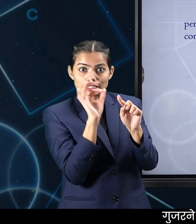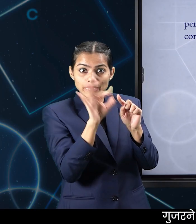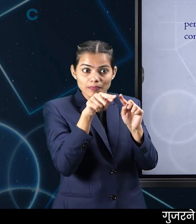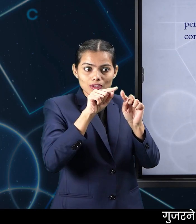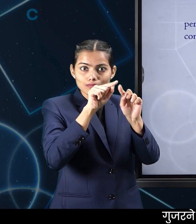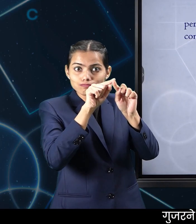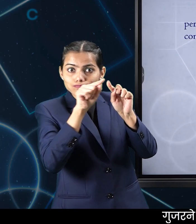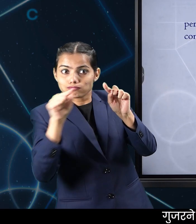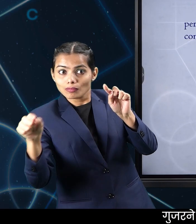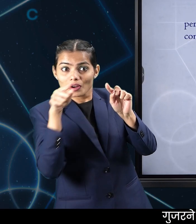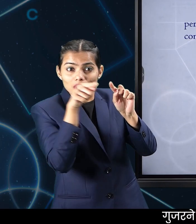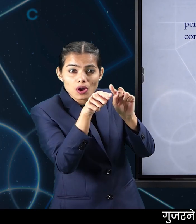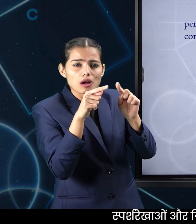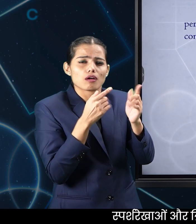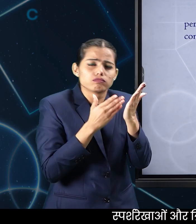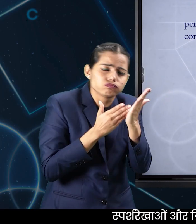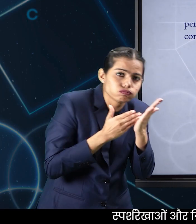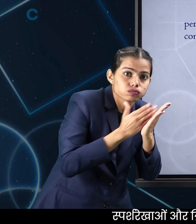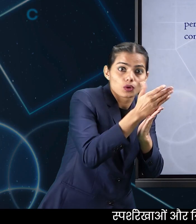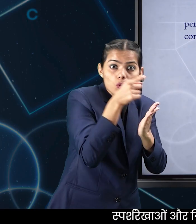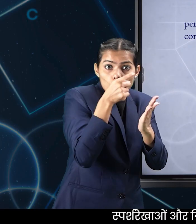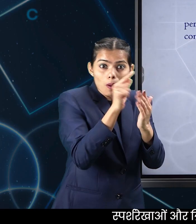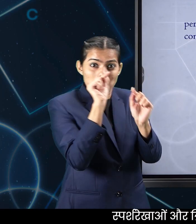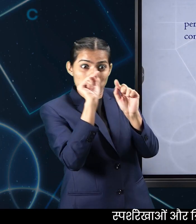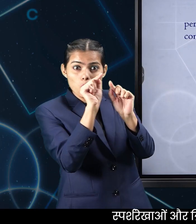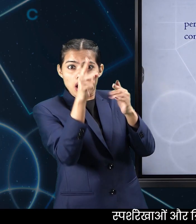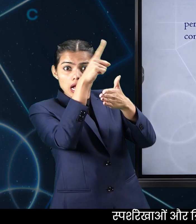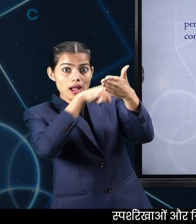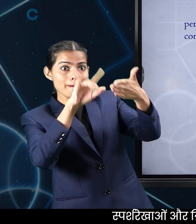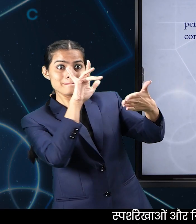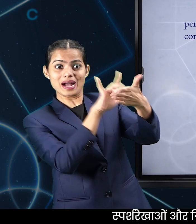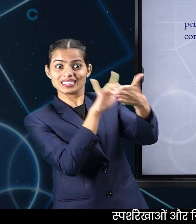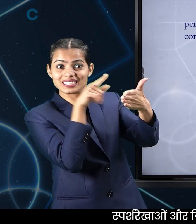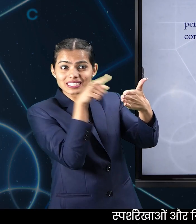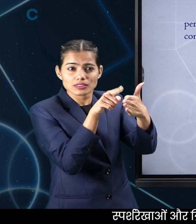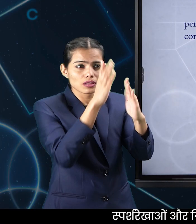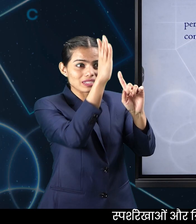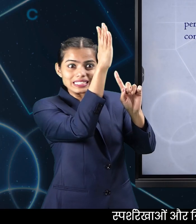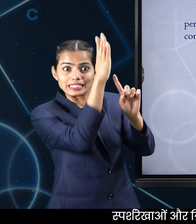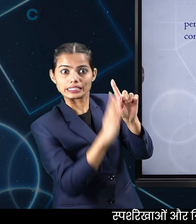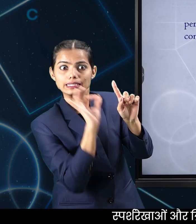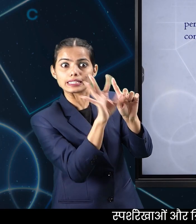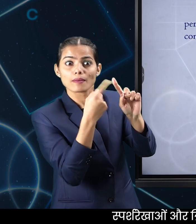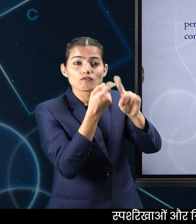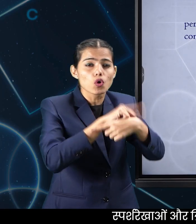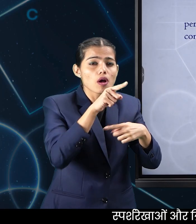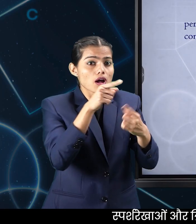के लंबवत होती है। स्पर्शिकाओं और त्रिज्याओं के बीच बनाने वाले कोण समकोण होते